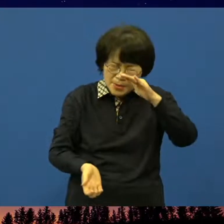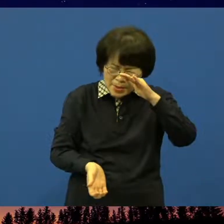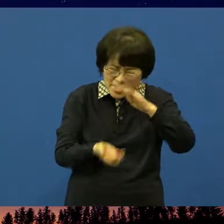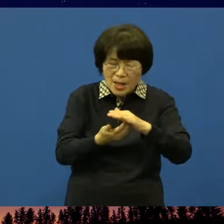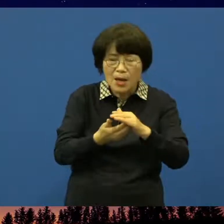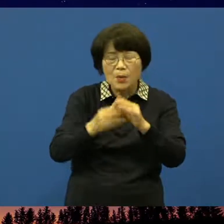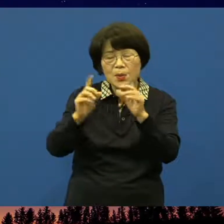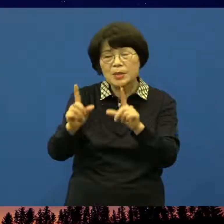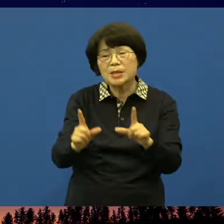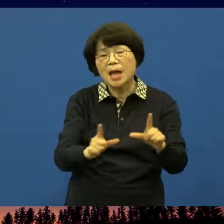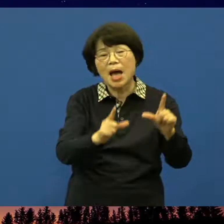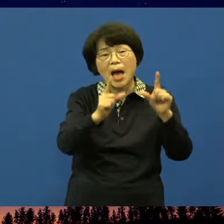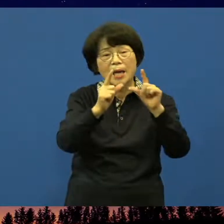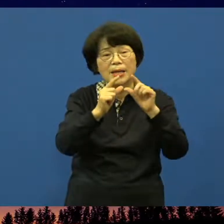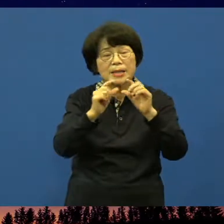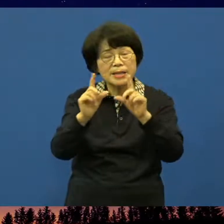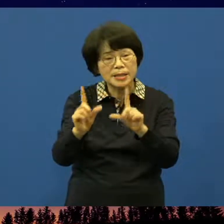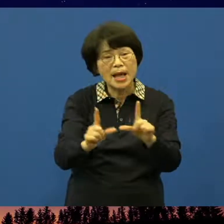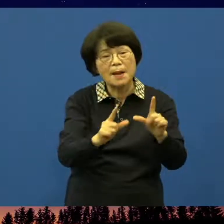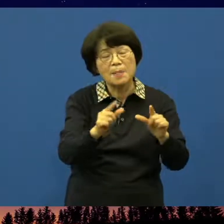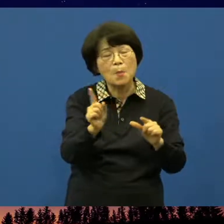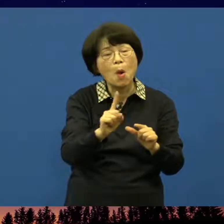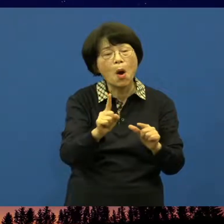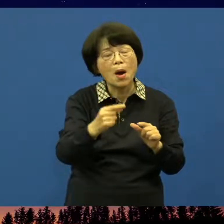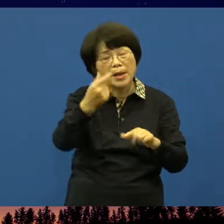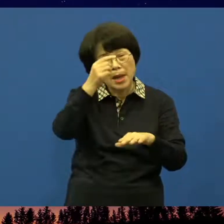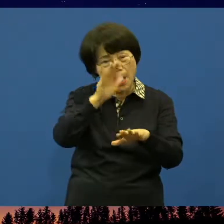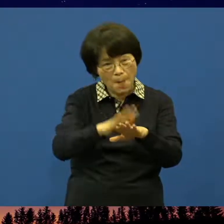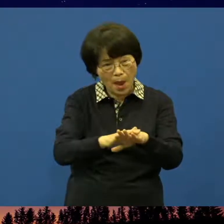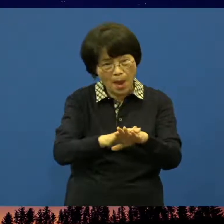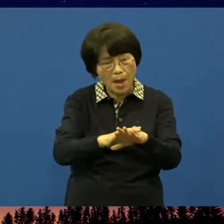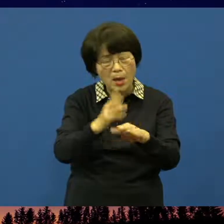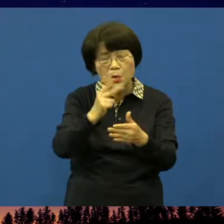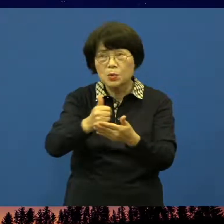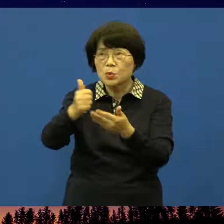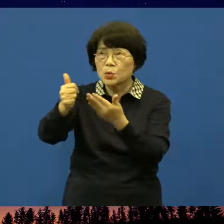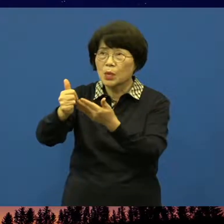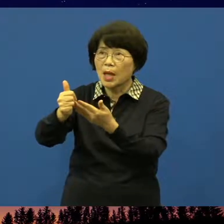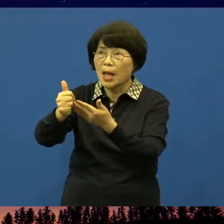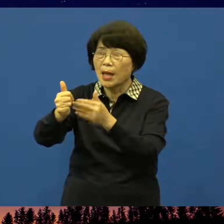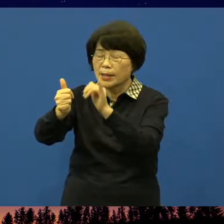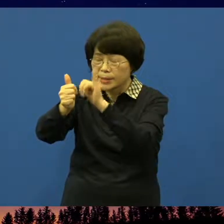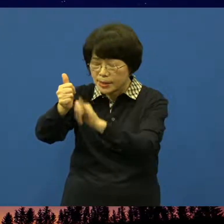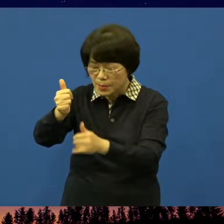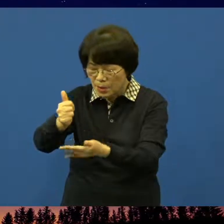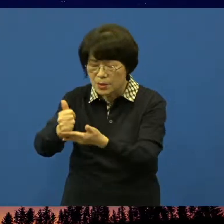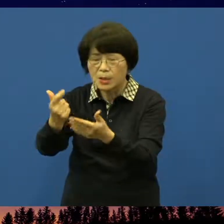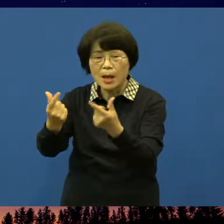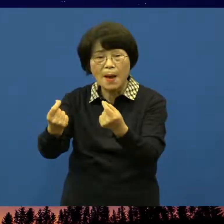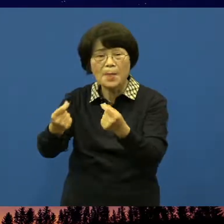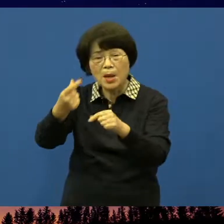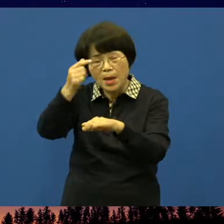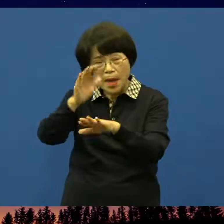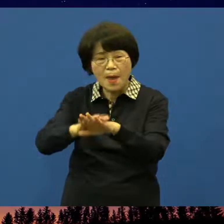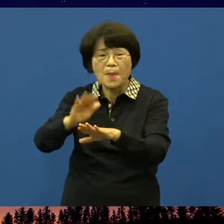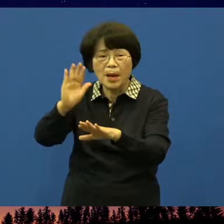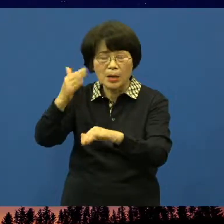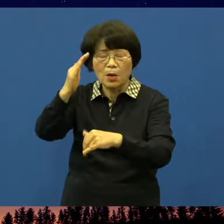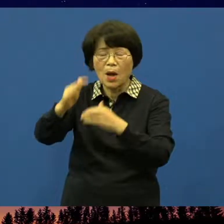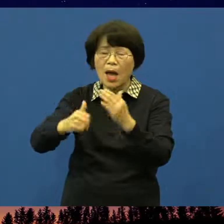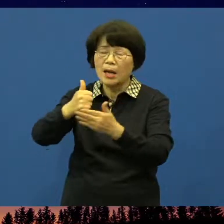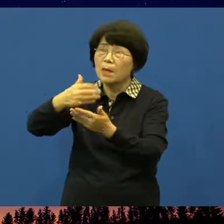살아가는 삶이 예배가 되는 것이고, 무엇을 하든지 죽게 하듯 하면 그게 예배가 되는 것이고, 그것을 하나님이 받으실